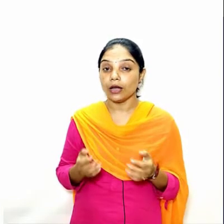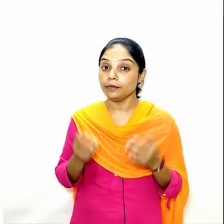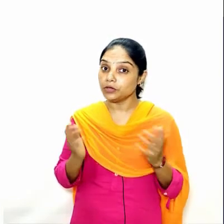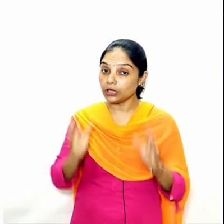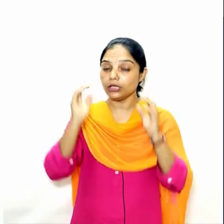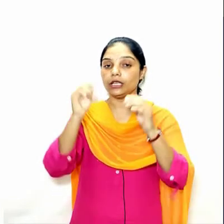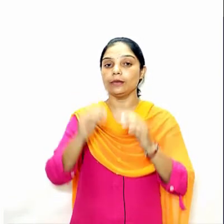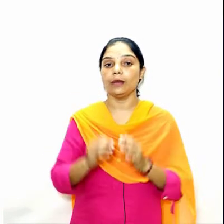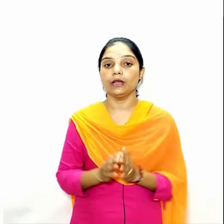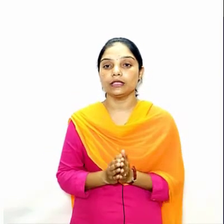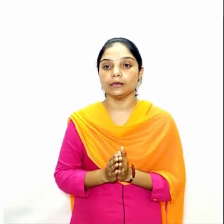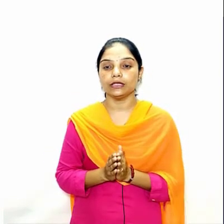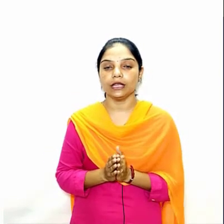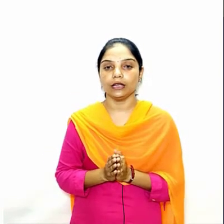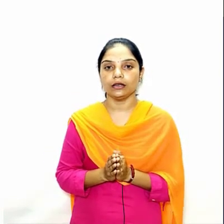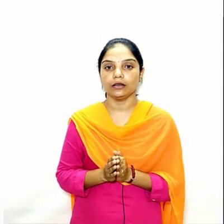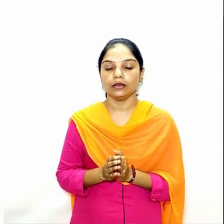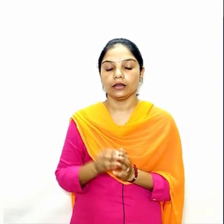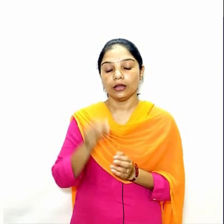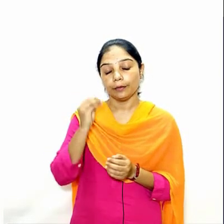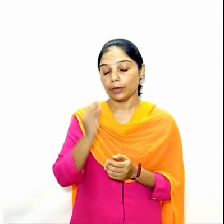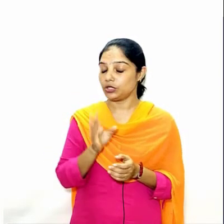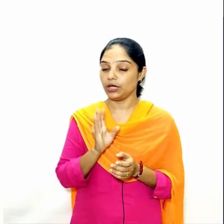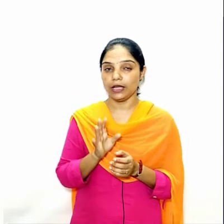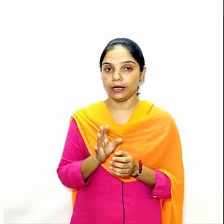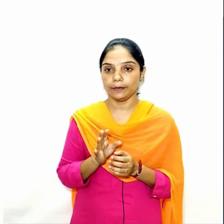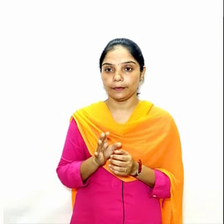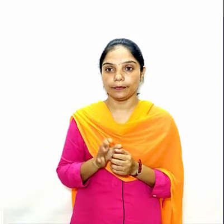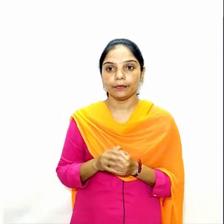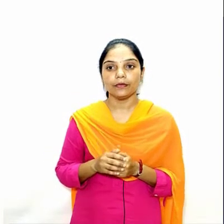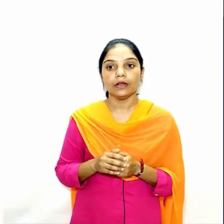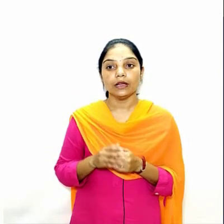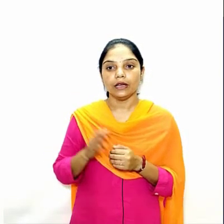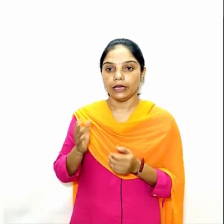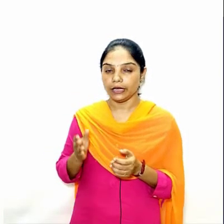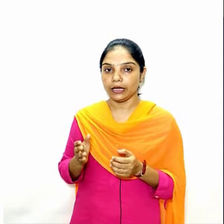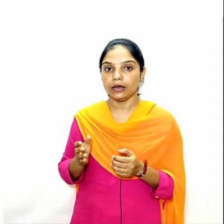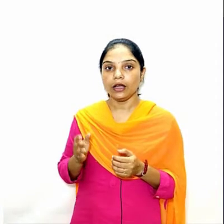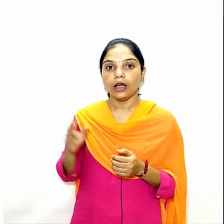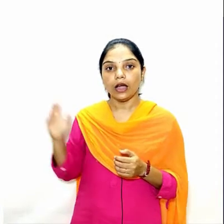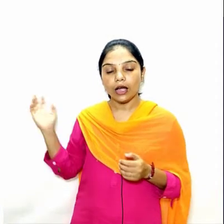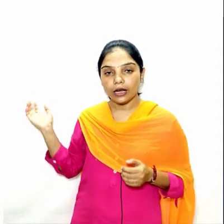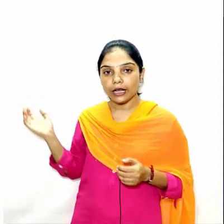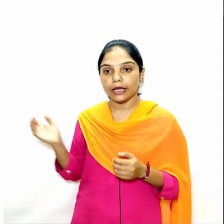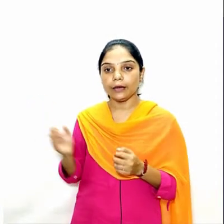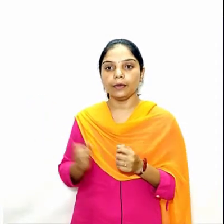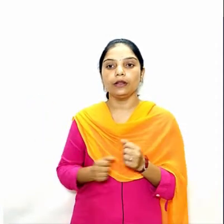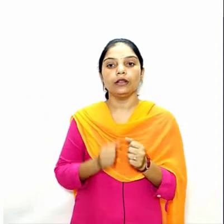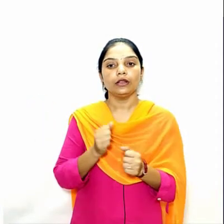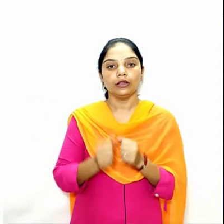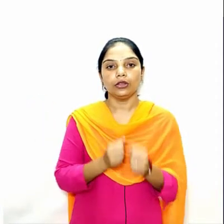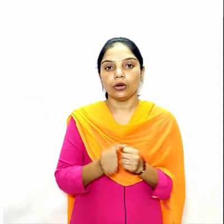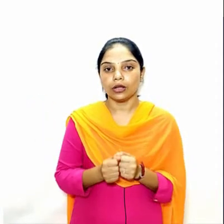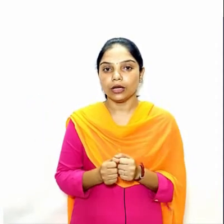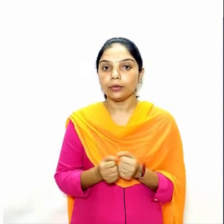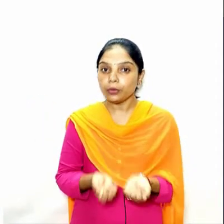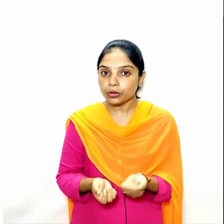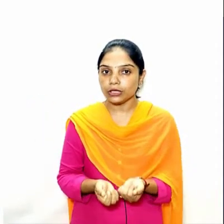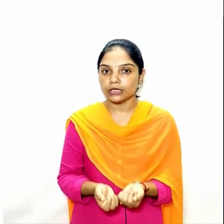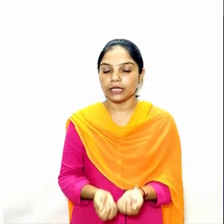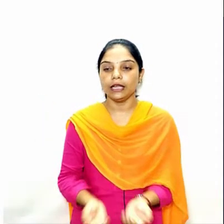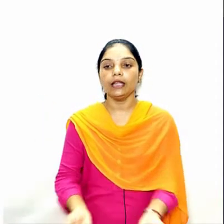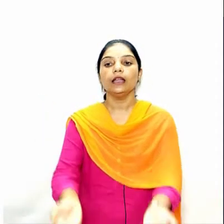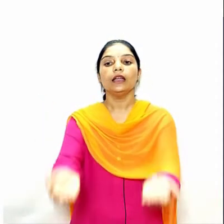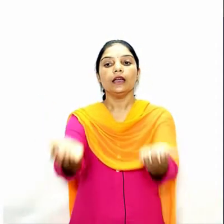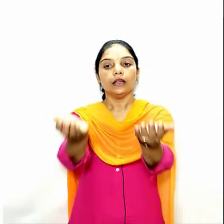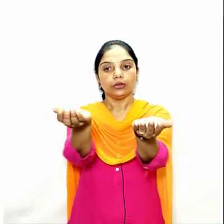भालू साहब जल्दी ही मामला समझ गए, पछताए, लेकिन अगले ही पल दौड़कर